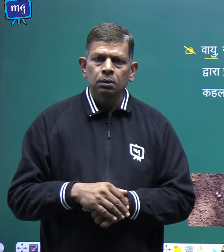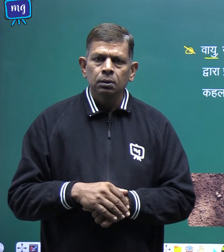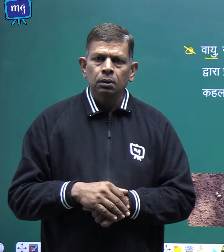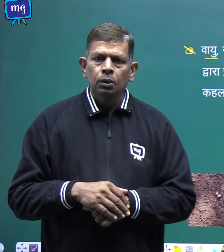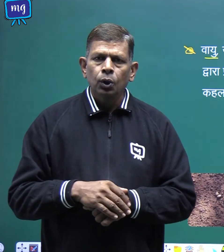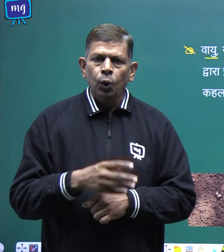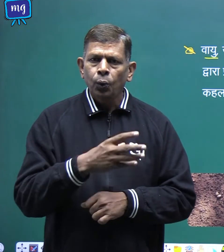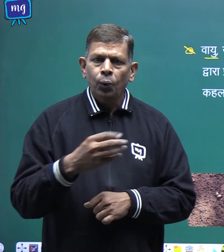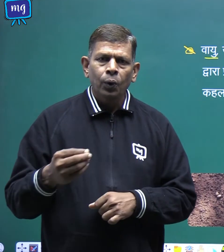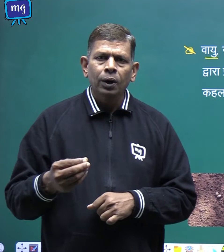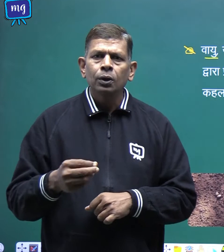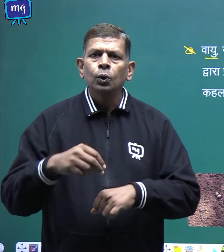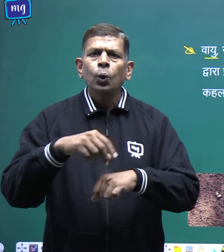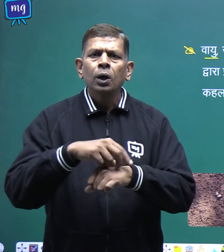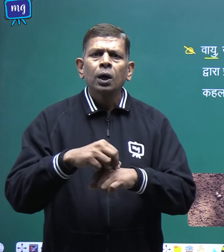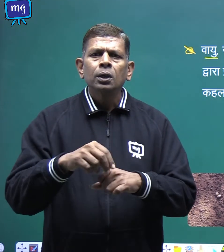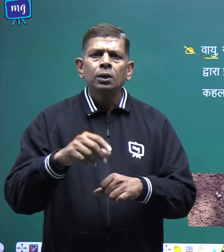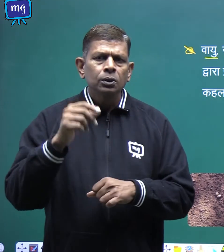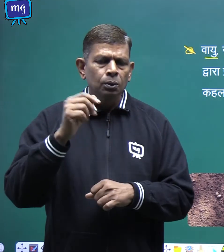व खनिज आदि